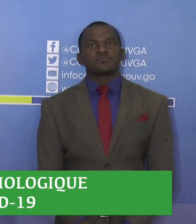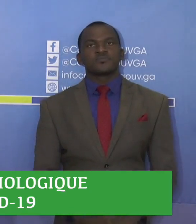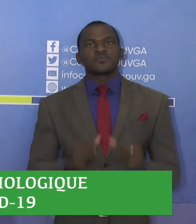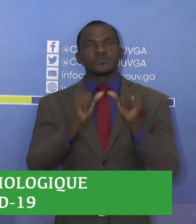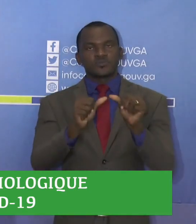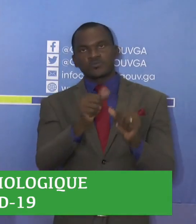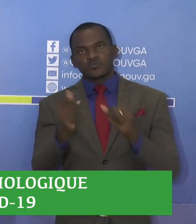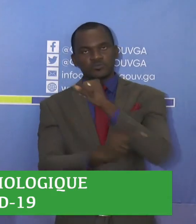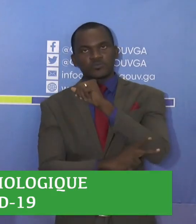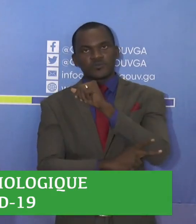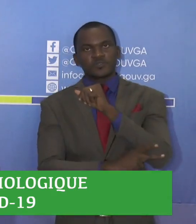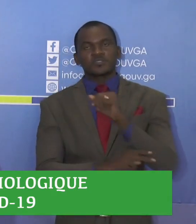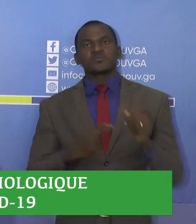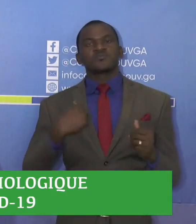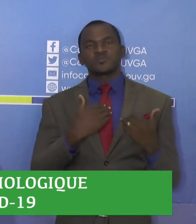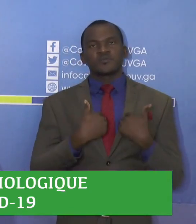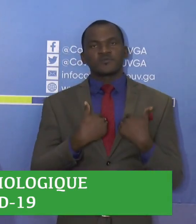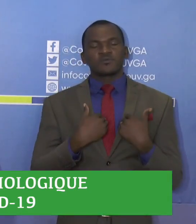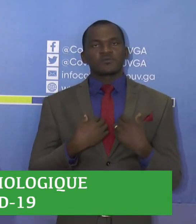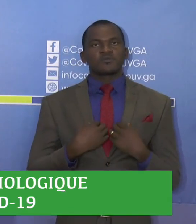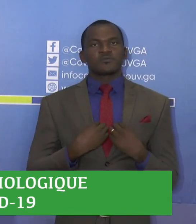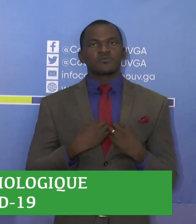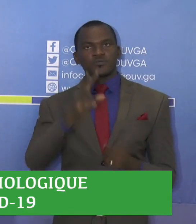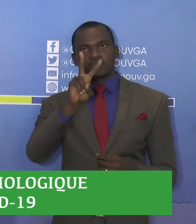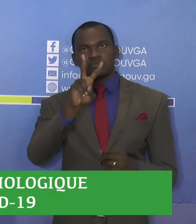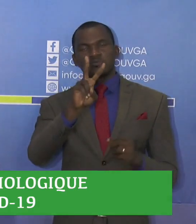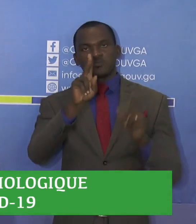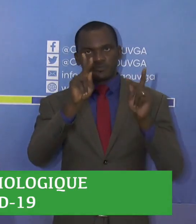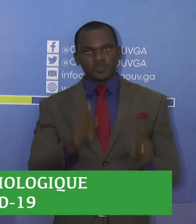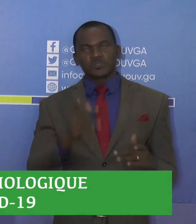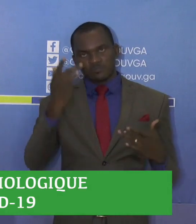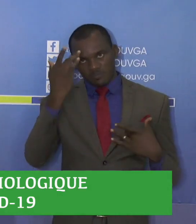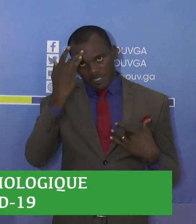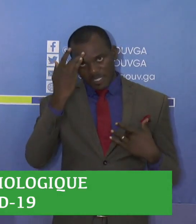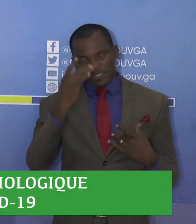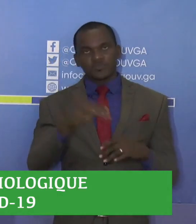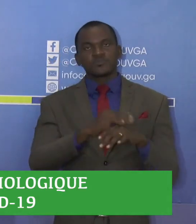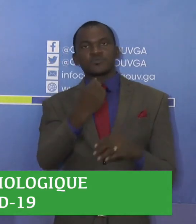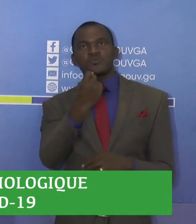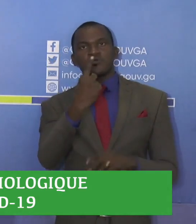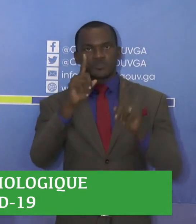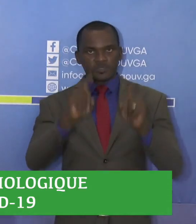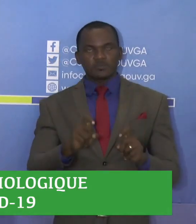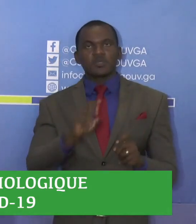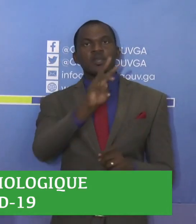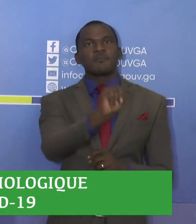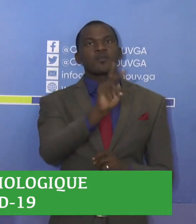de Logo et Vindo, nous avons enregistré 2 nouveaux cas positifs sur 11 prélèvements à